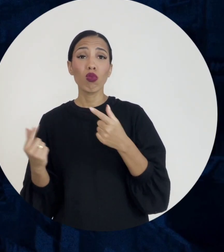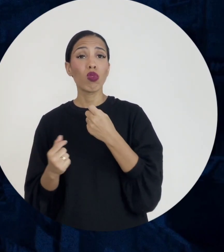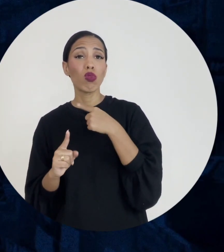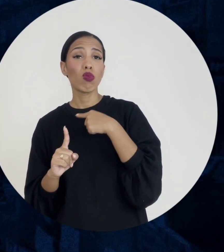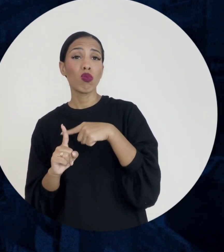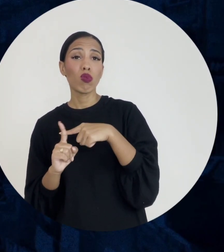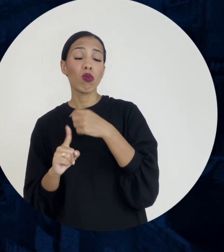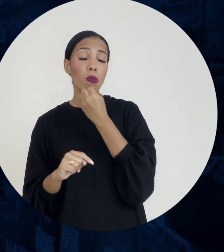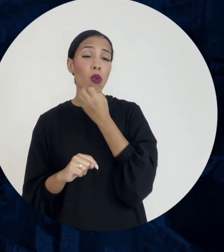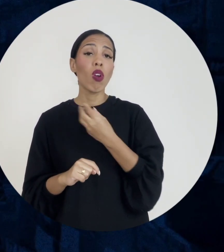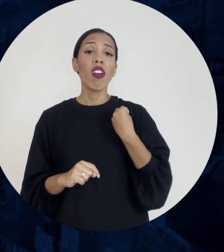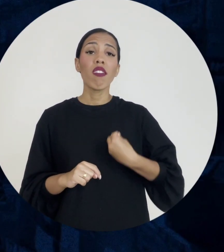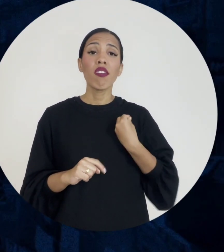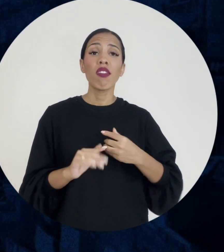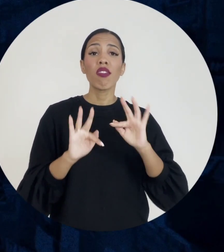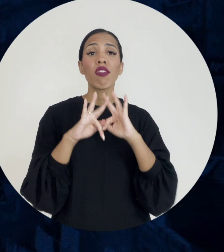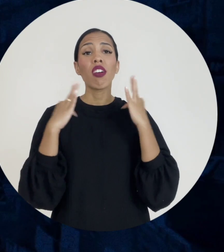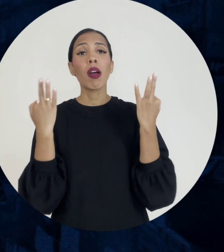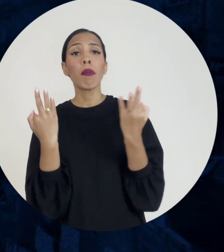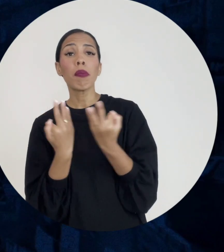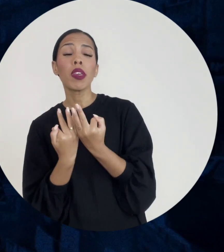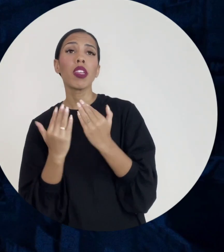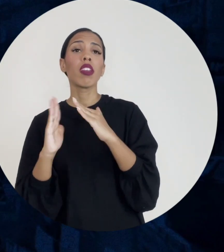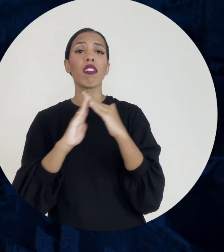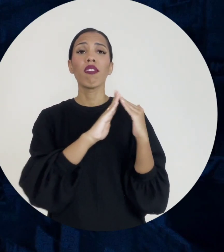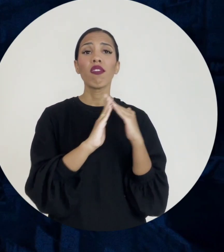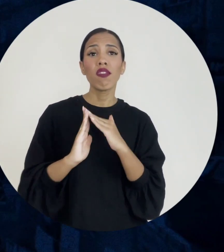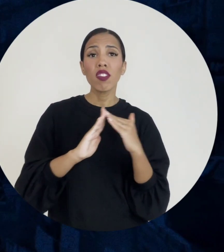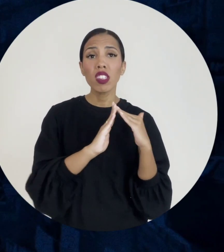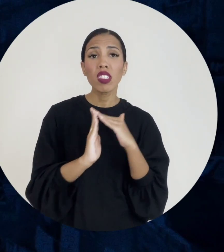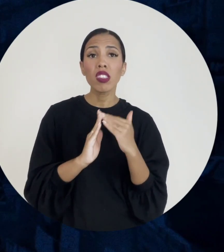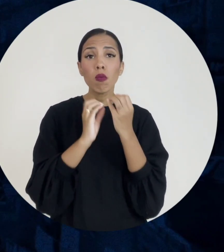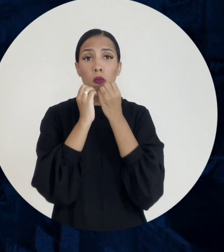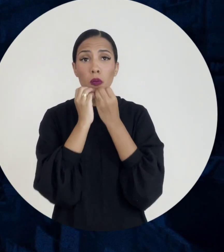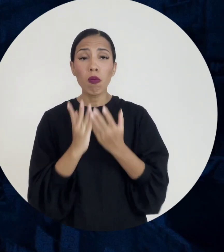com a minha família, com os vizinhos, né?